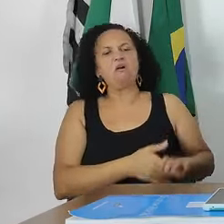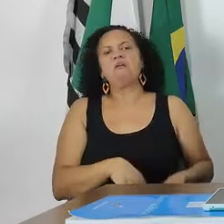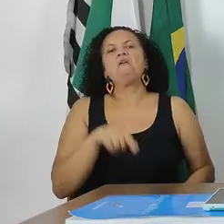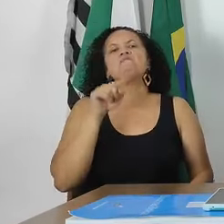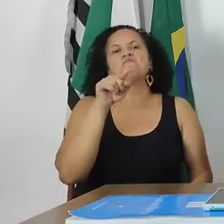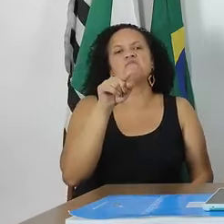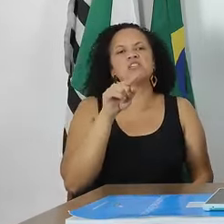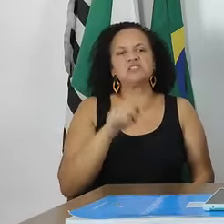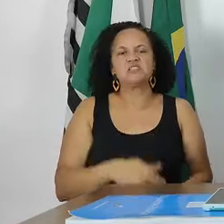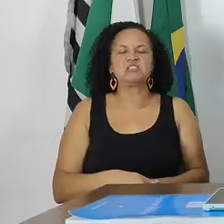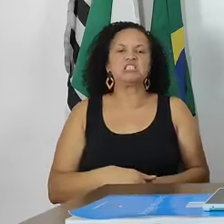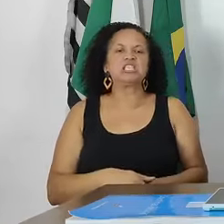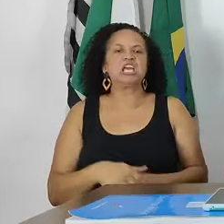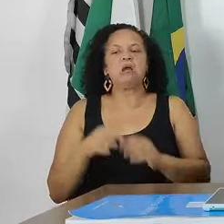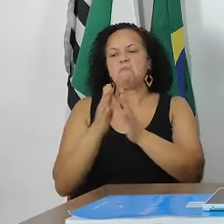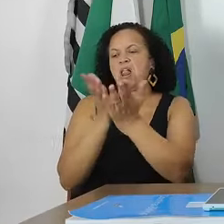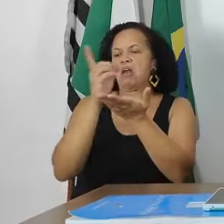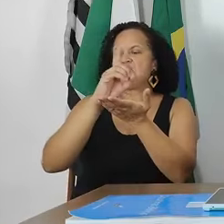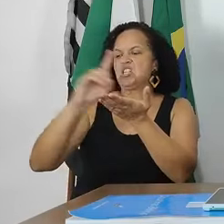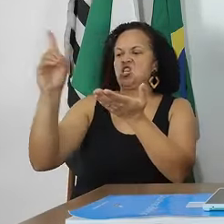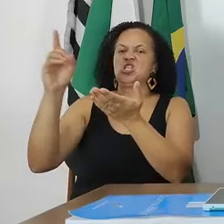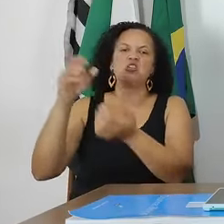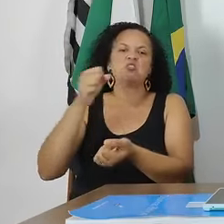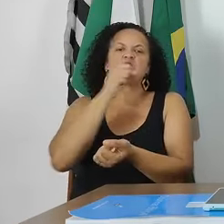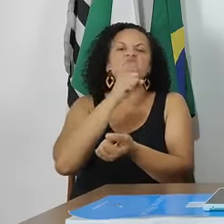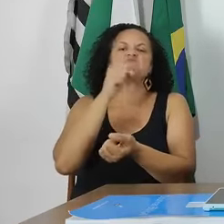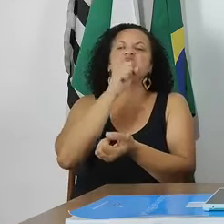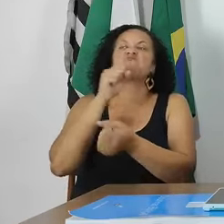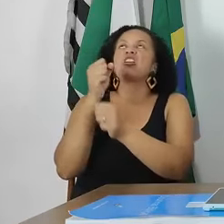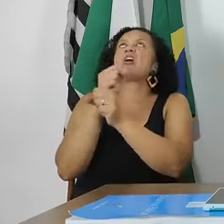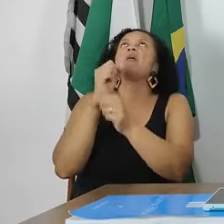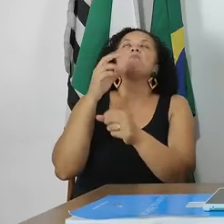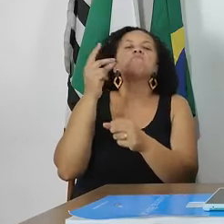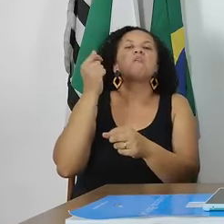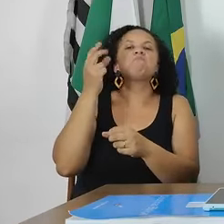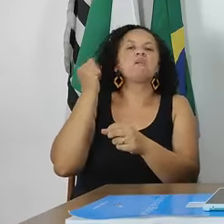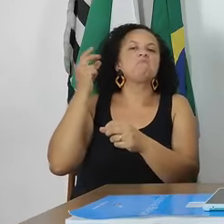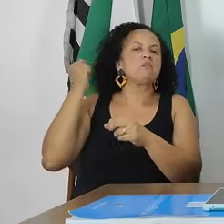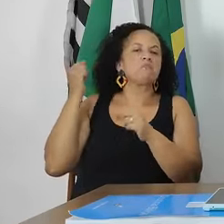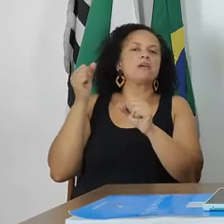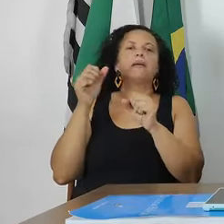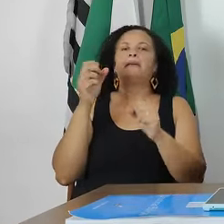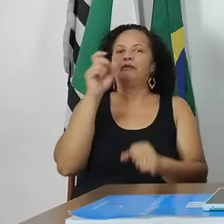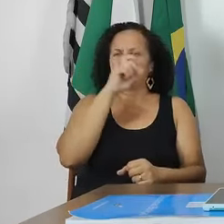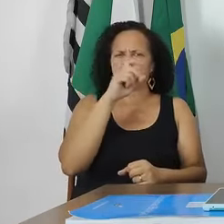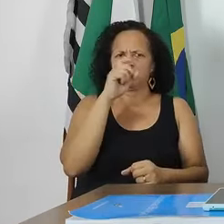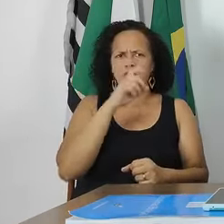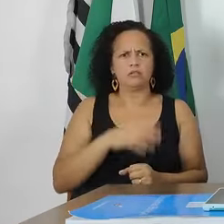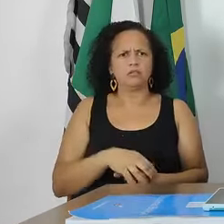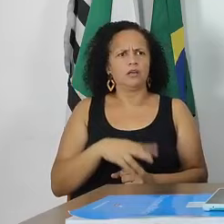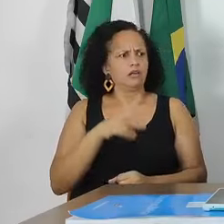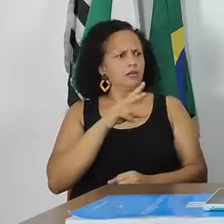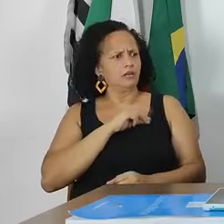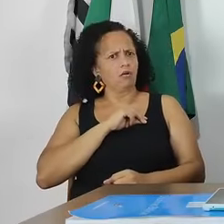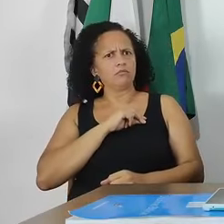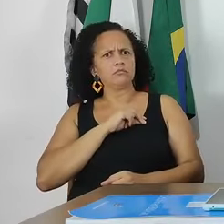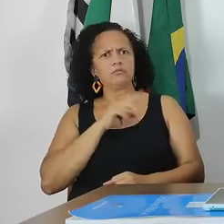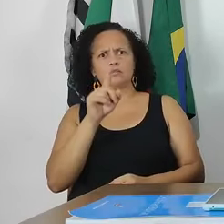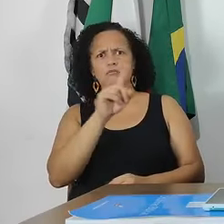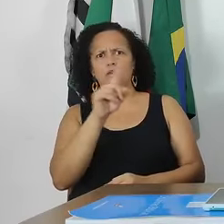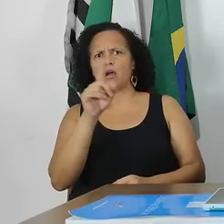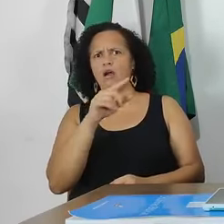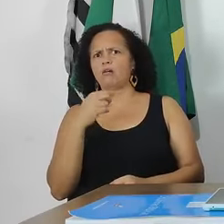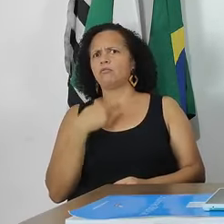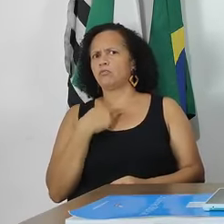esse tempo, é isso que eles pensam, né? E eles vão entrar com esse ensinamento, que todo caminho leva